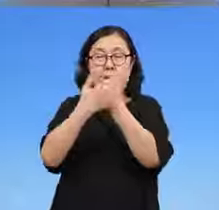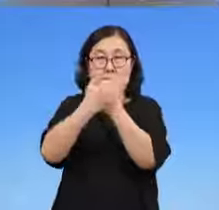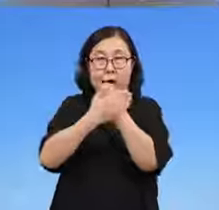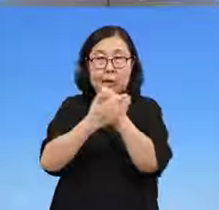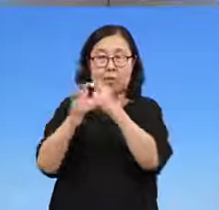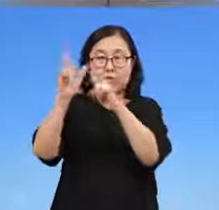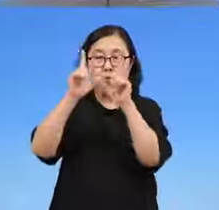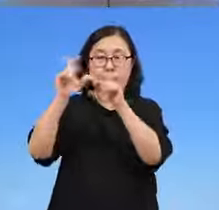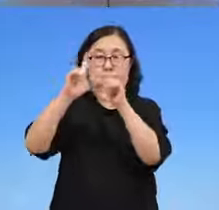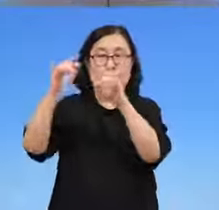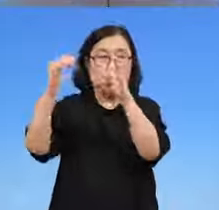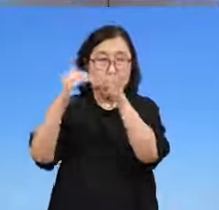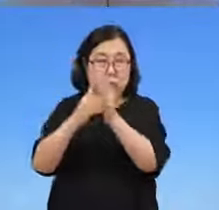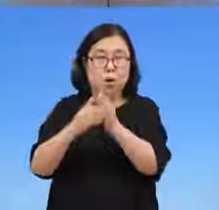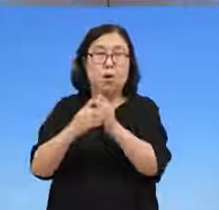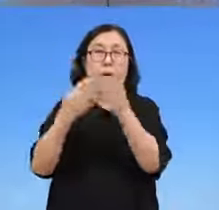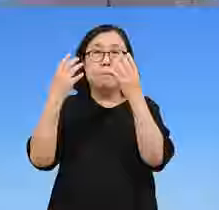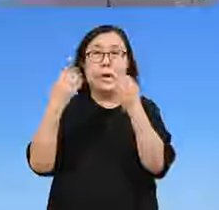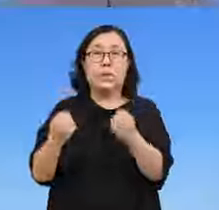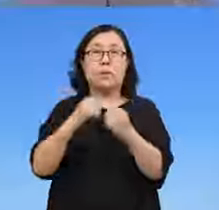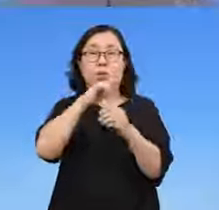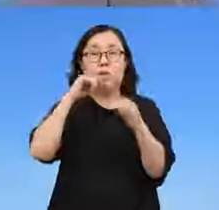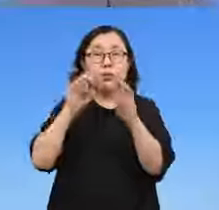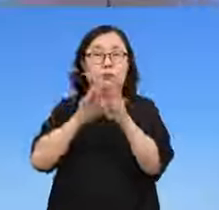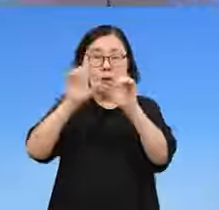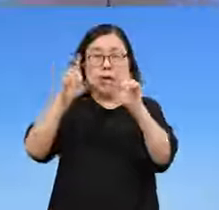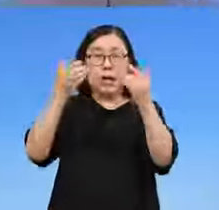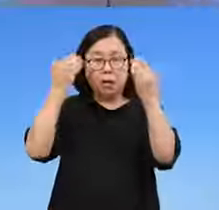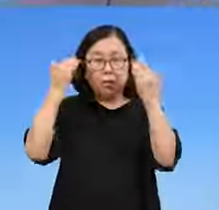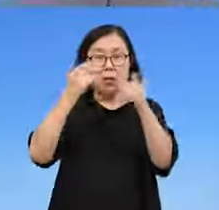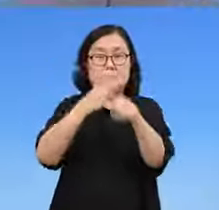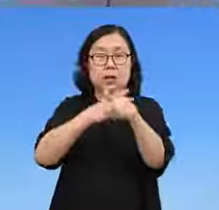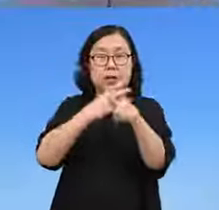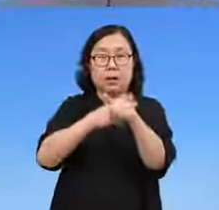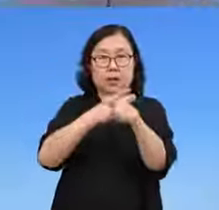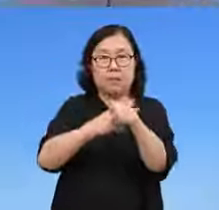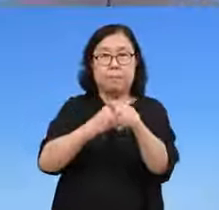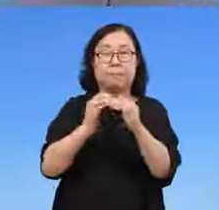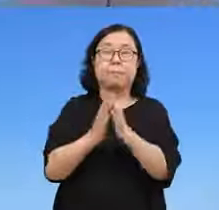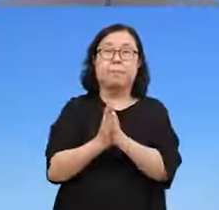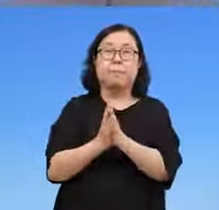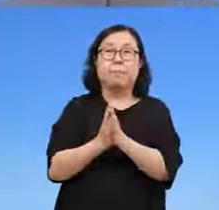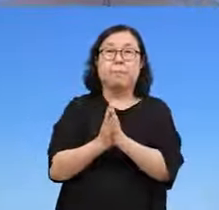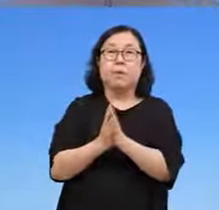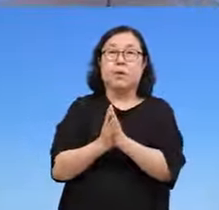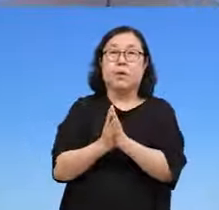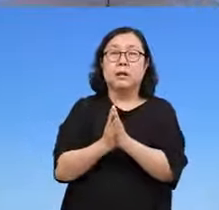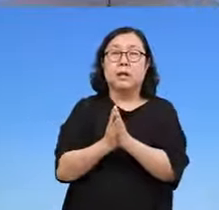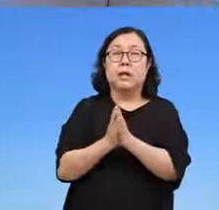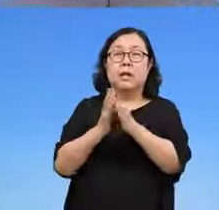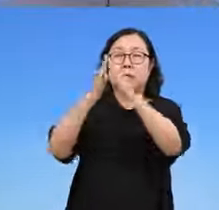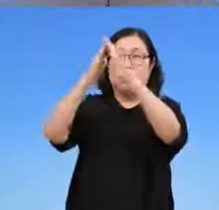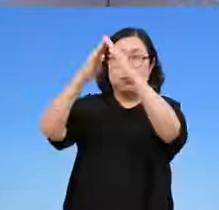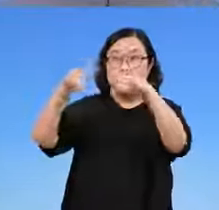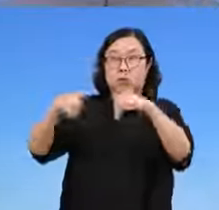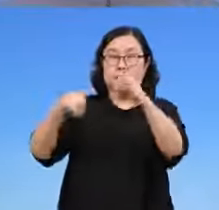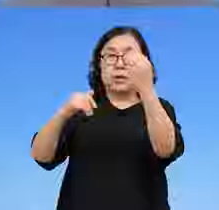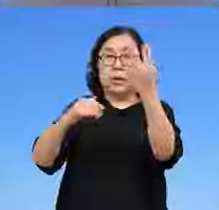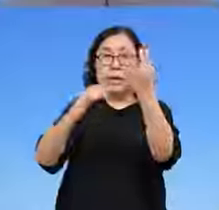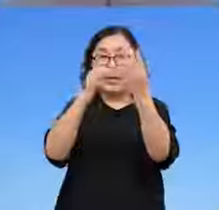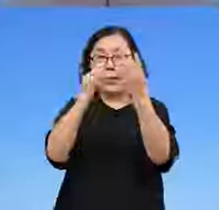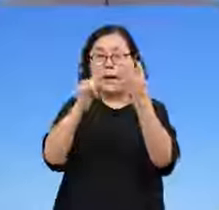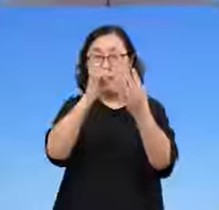은혜를 누렸고 수많은 우리 주일학교 선생님을 유시하여 고마운 지붕 뚫은 네 사람의 분들이